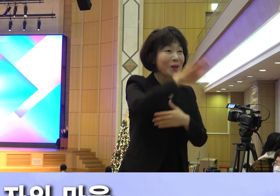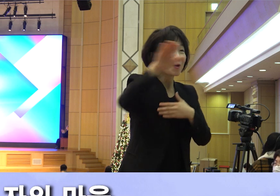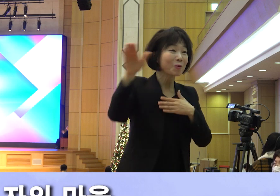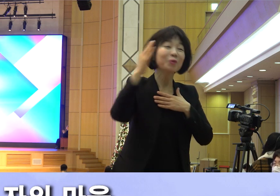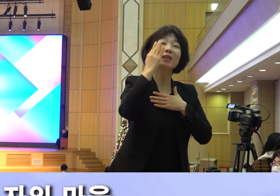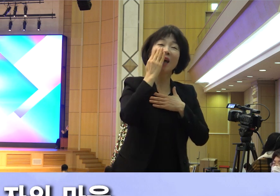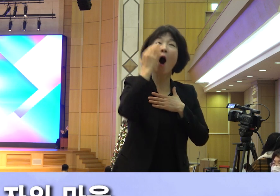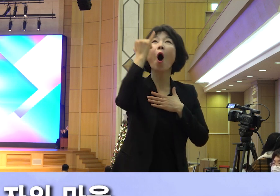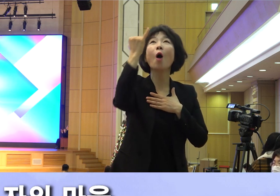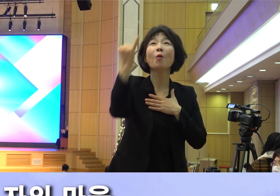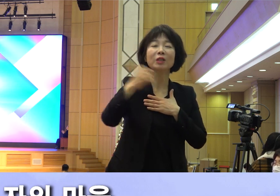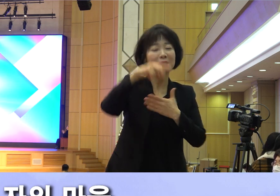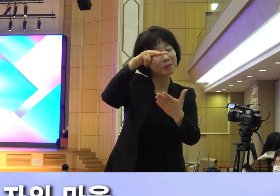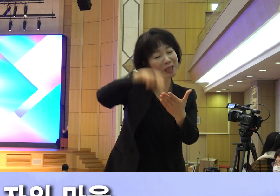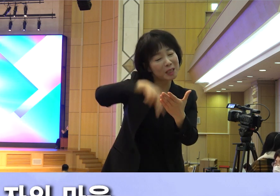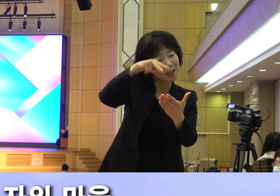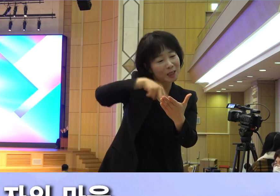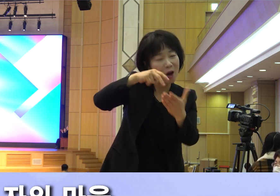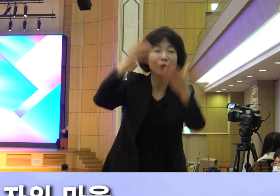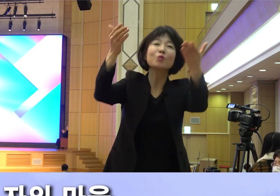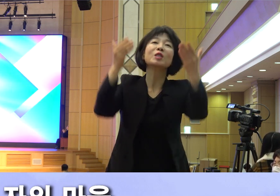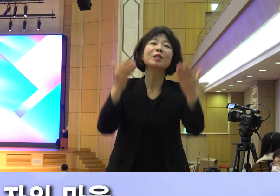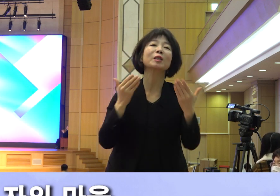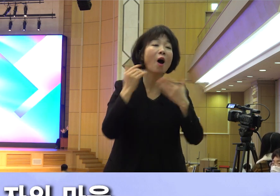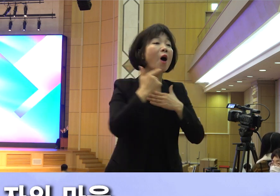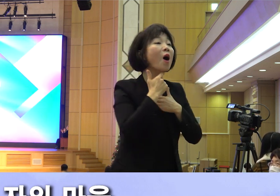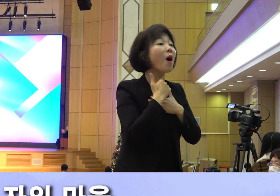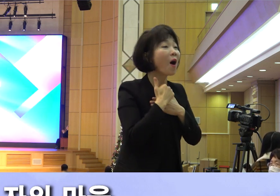귀하다 우리 어머님이